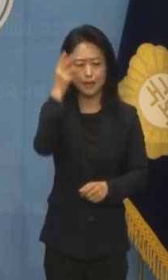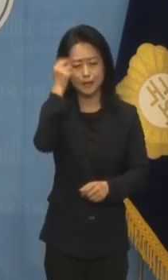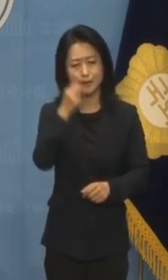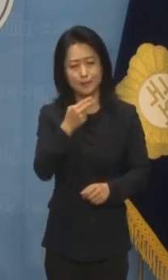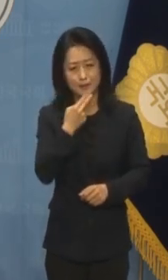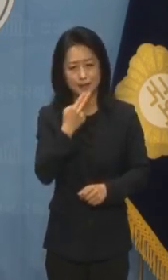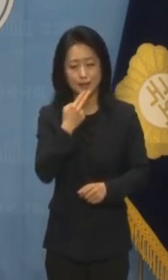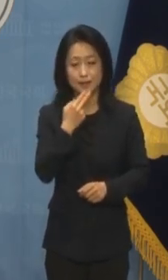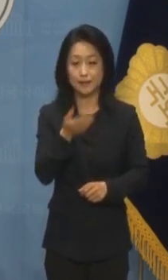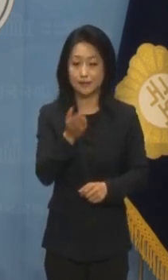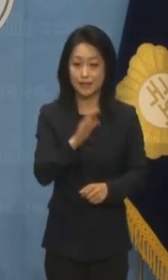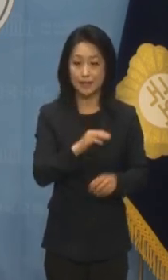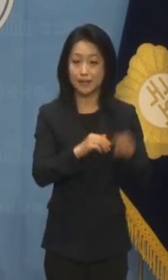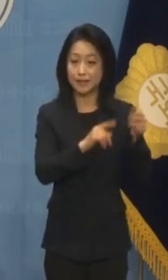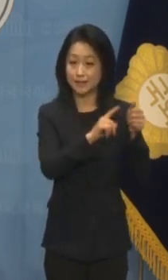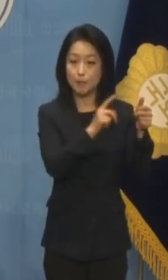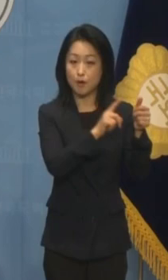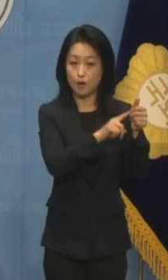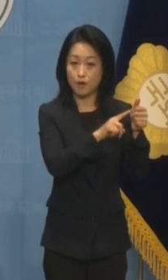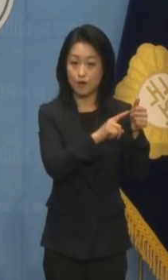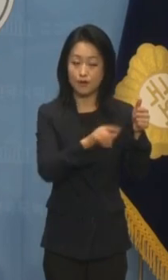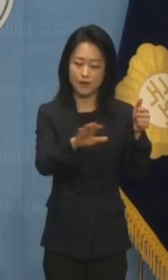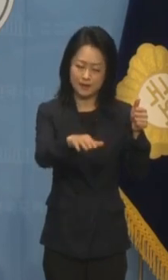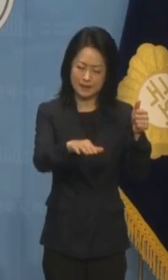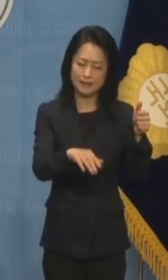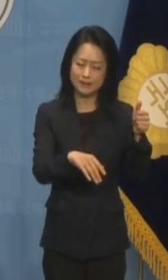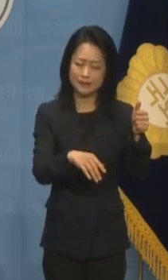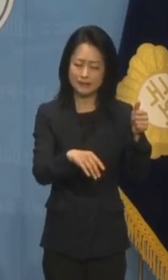했지만 이재명 대표는 오늘